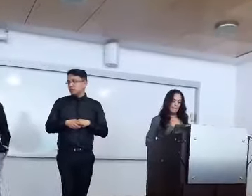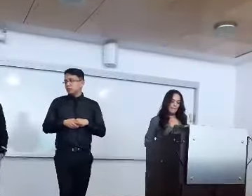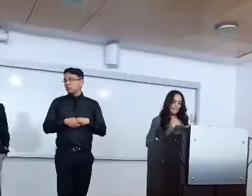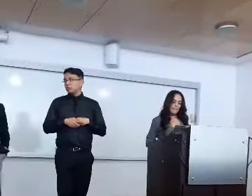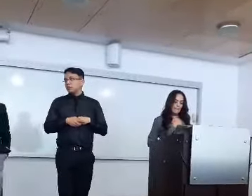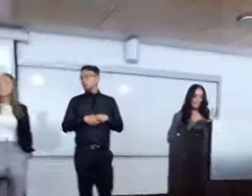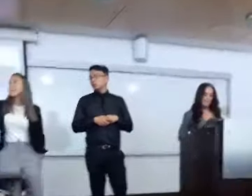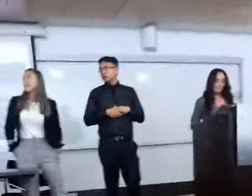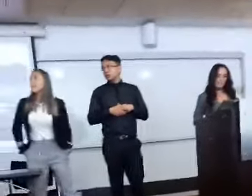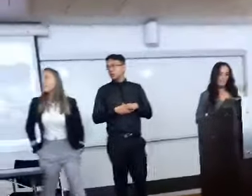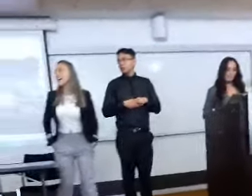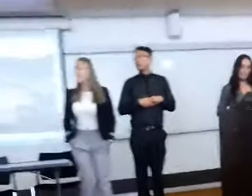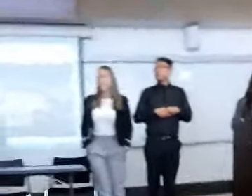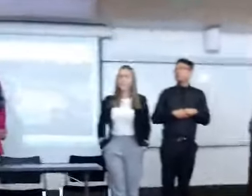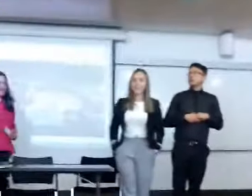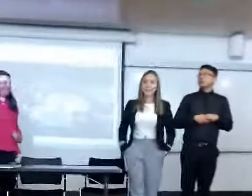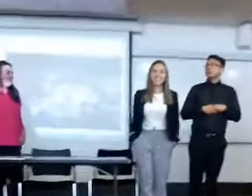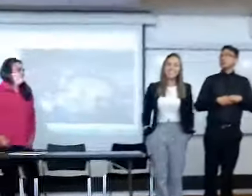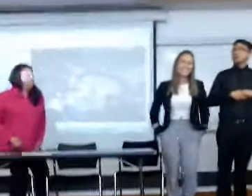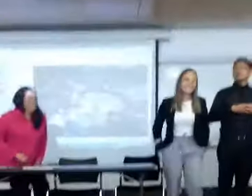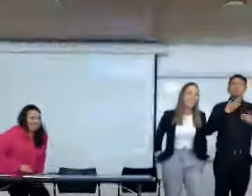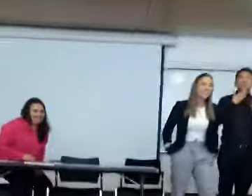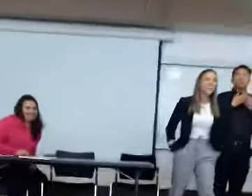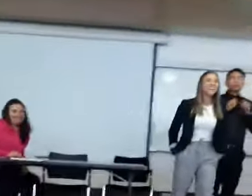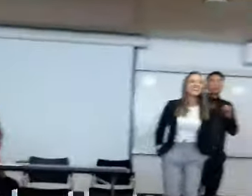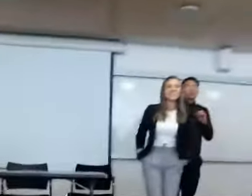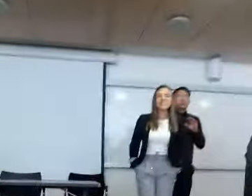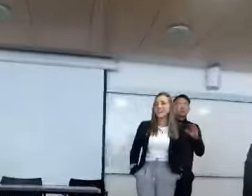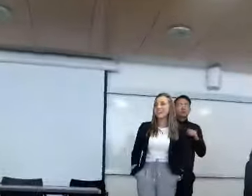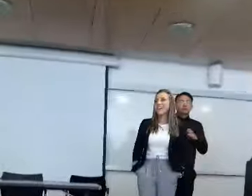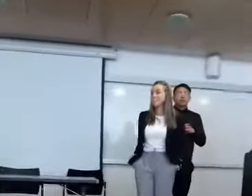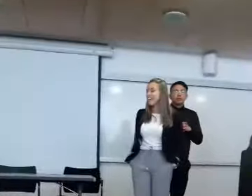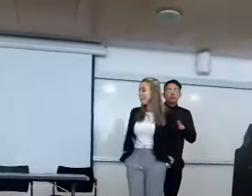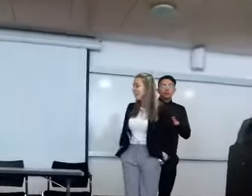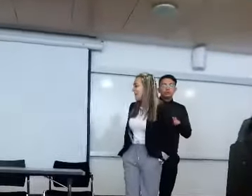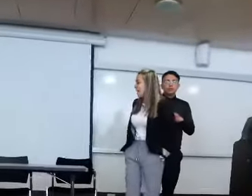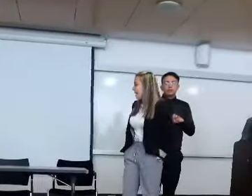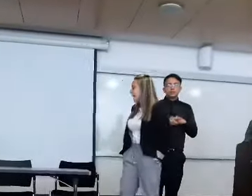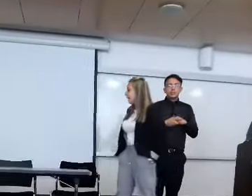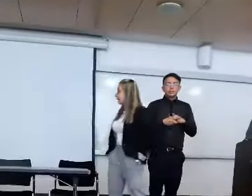Bueno, buenos días, tardes ya. No, todavía días para todos y para todas.